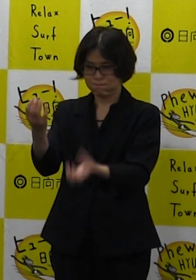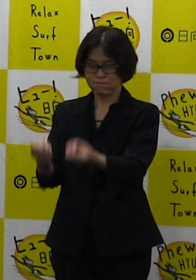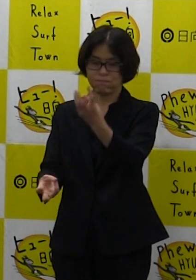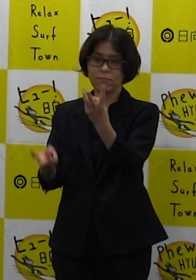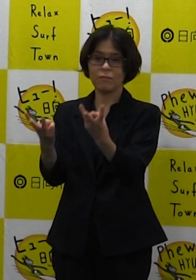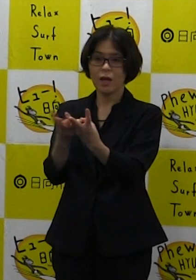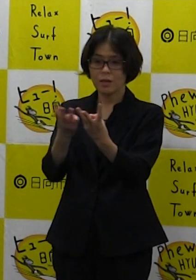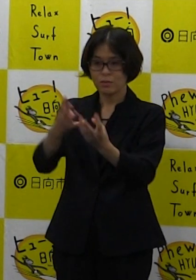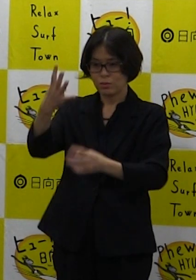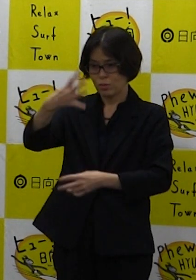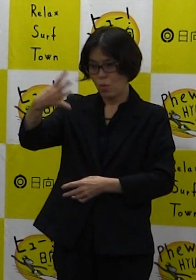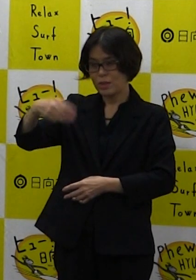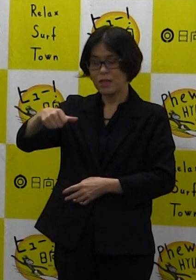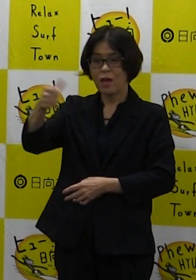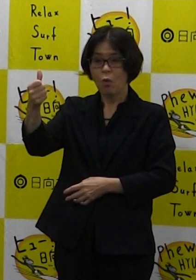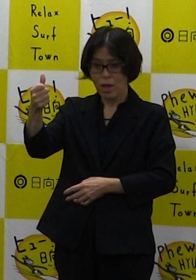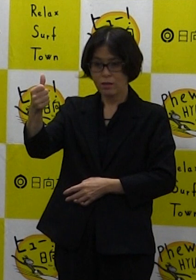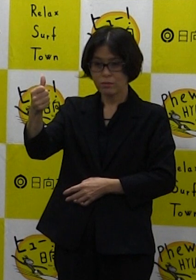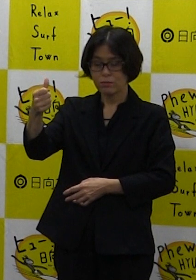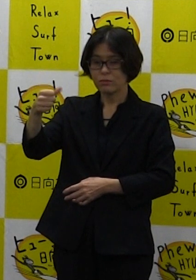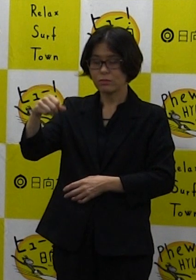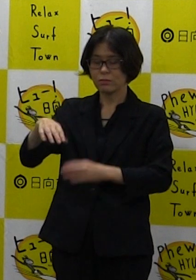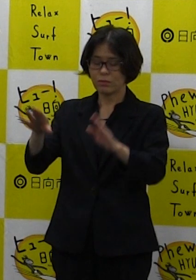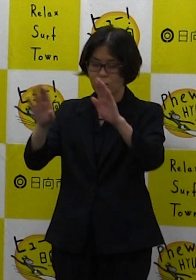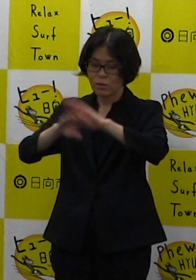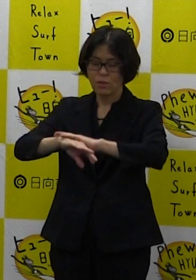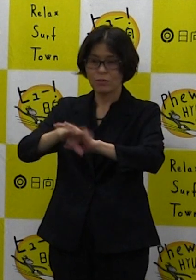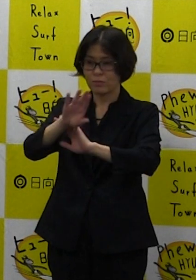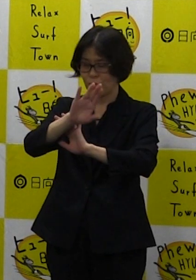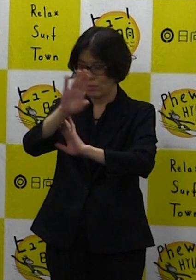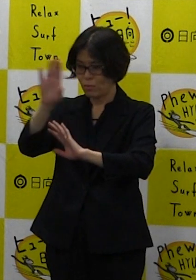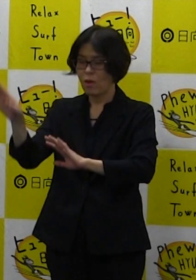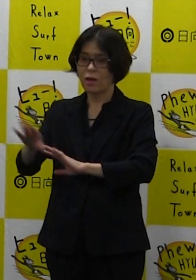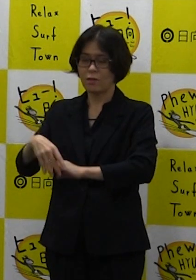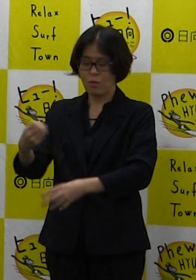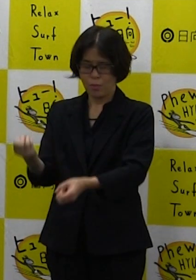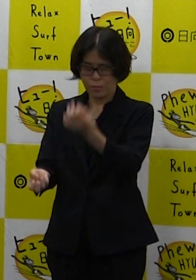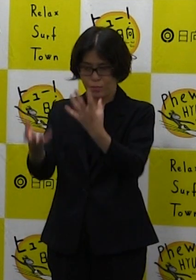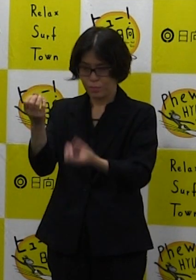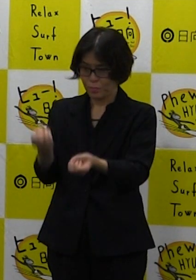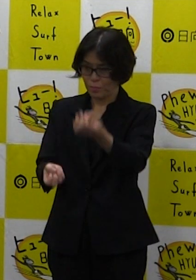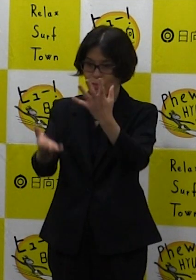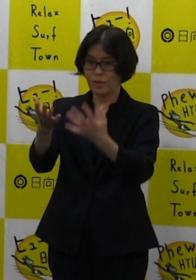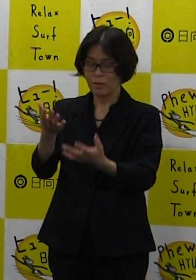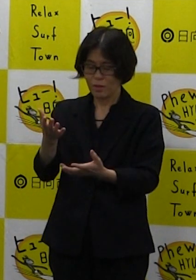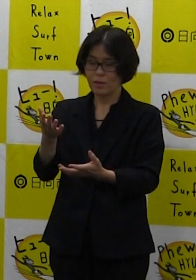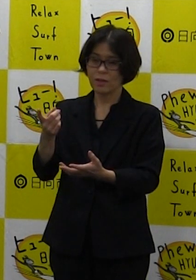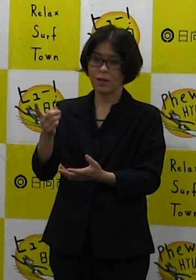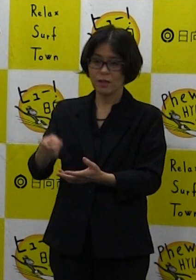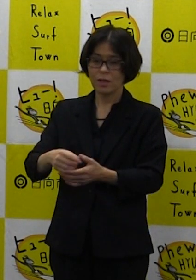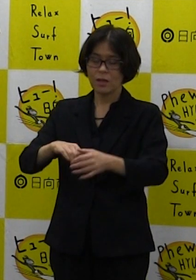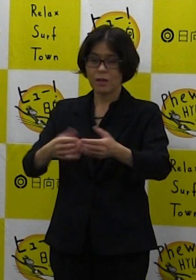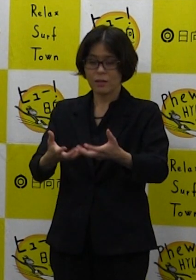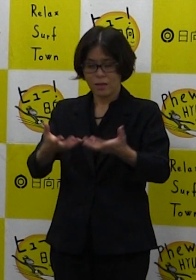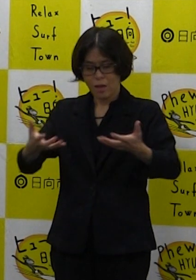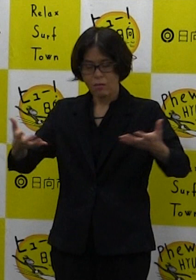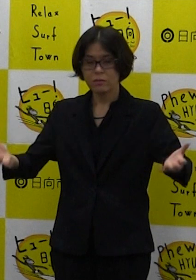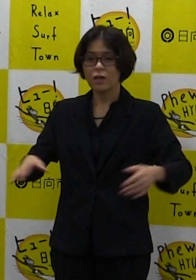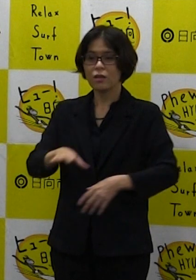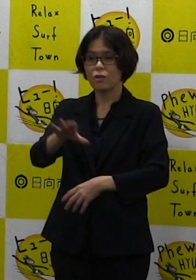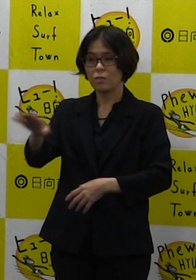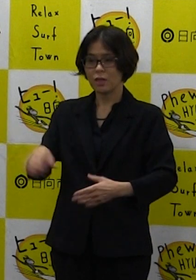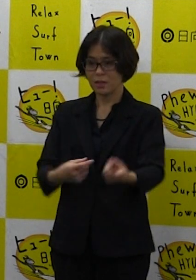花火が日向の夏の夜空に美しく彩る感動の花火の共演にぜひ多くの方に